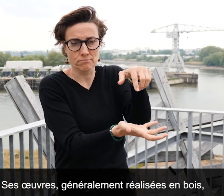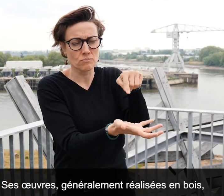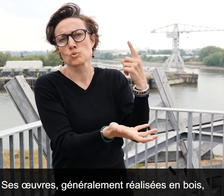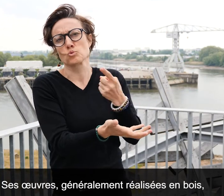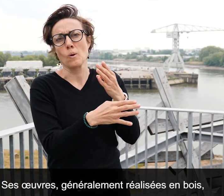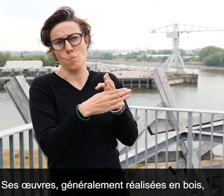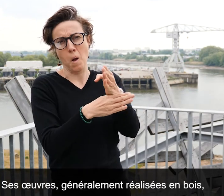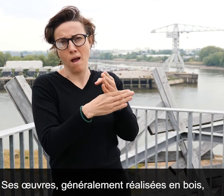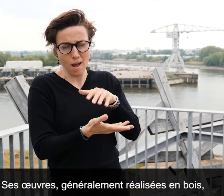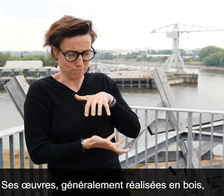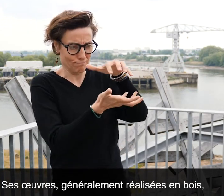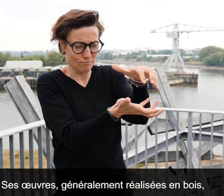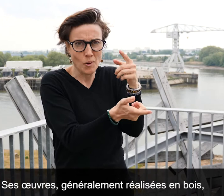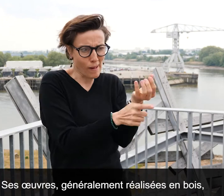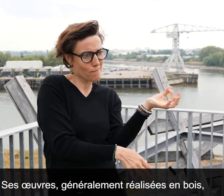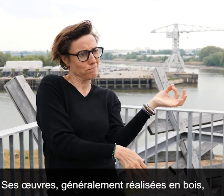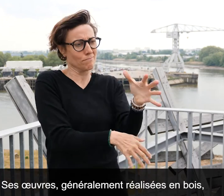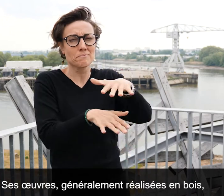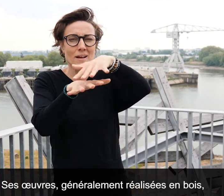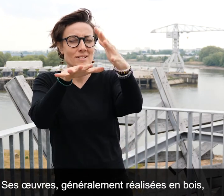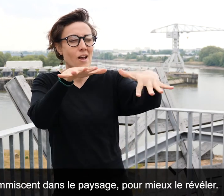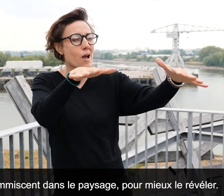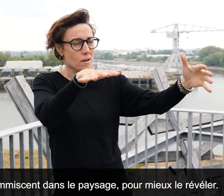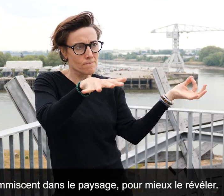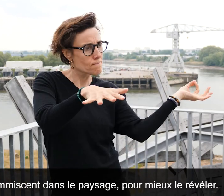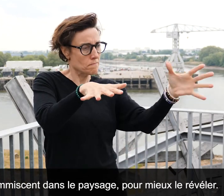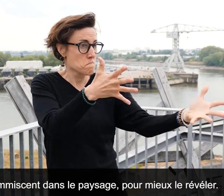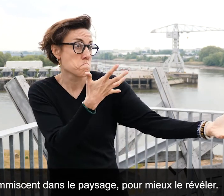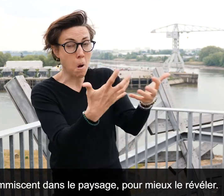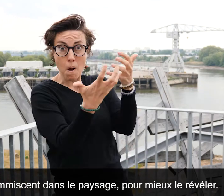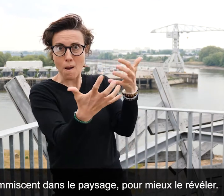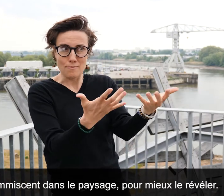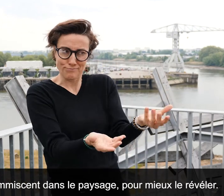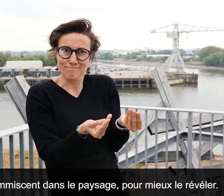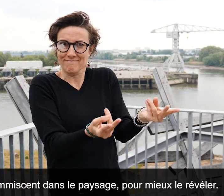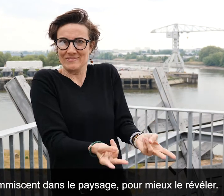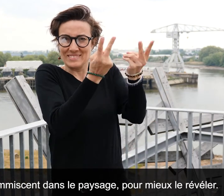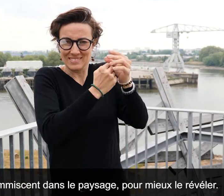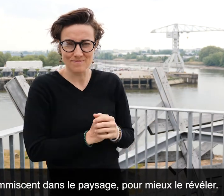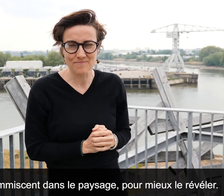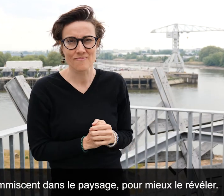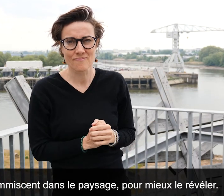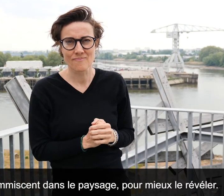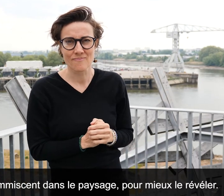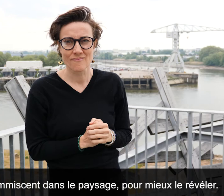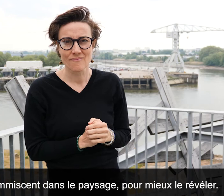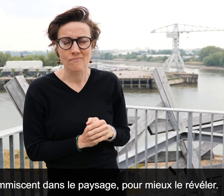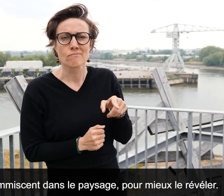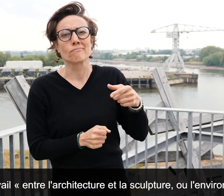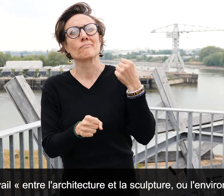généralement réalisés en bois si mise dans le paysage pour mieux le révéler il situe son travail